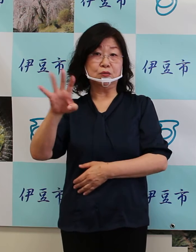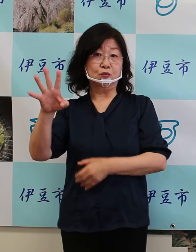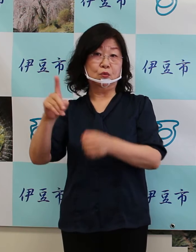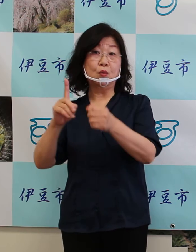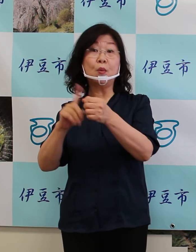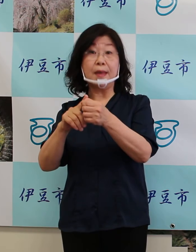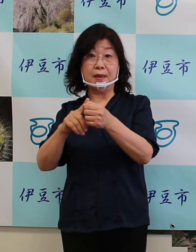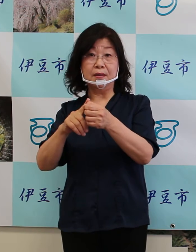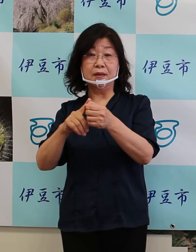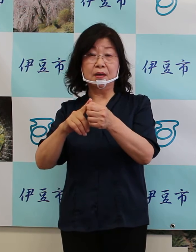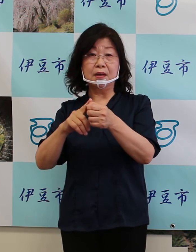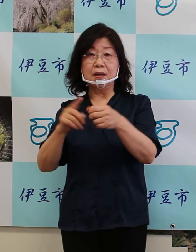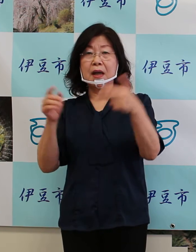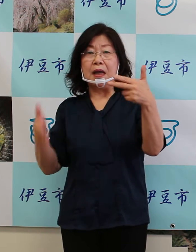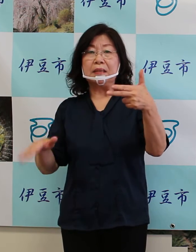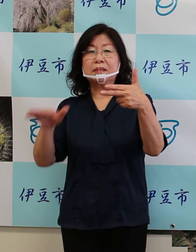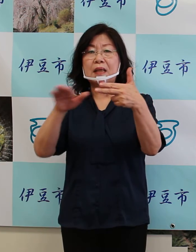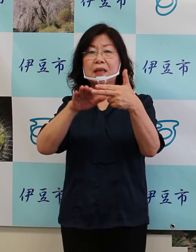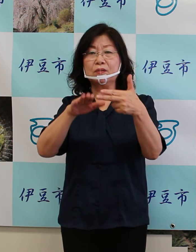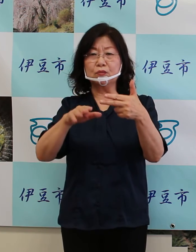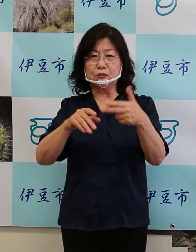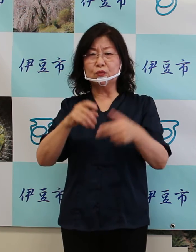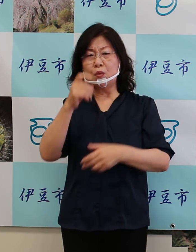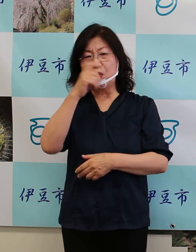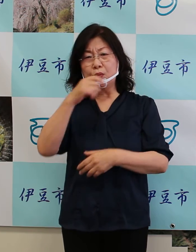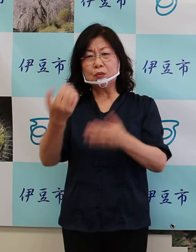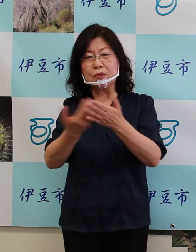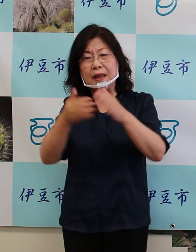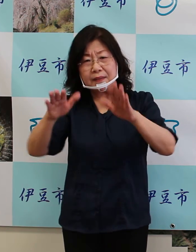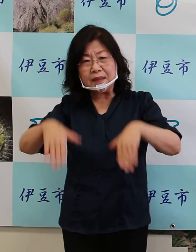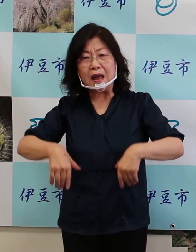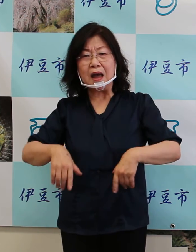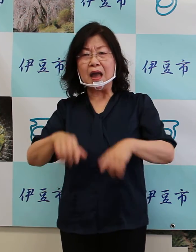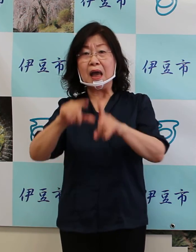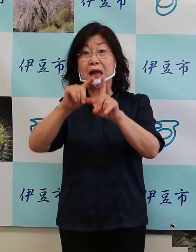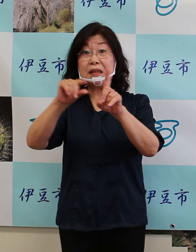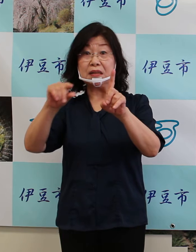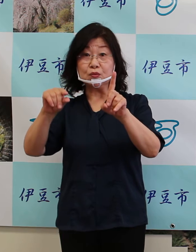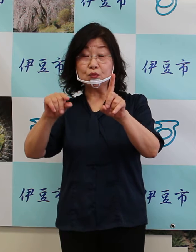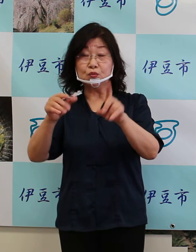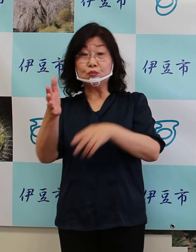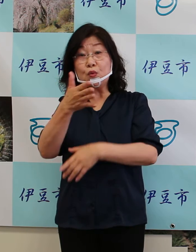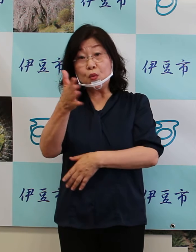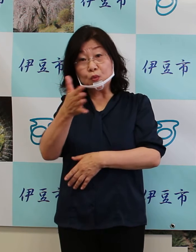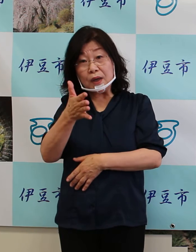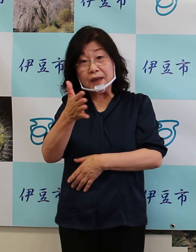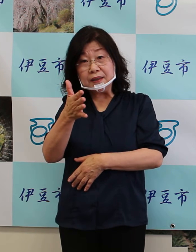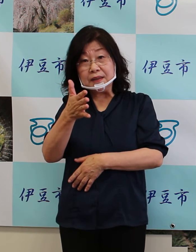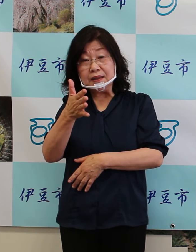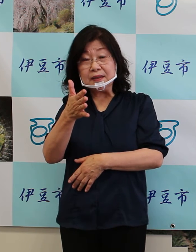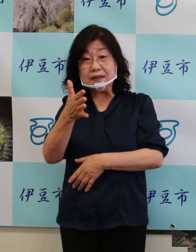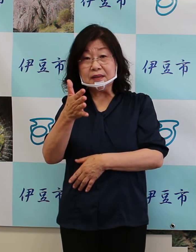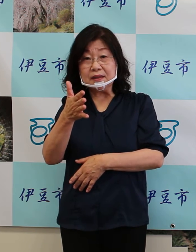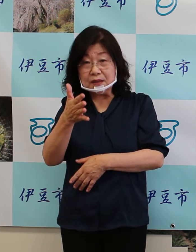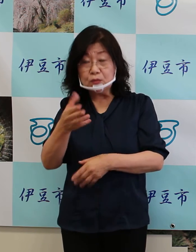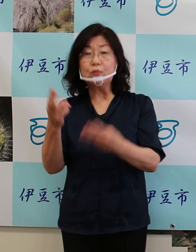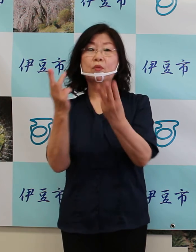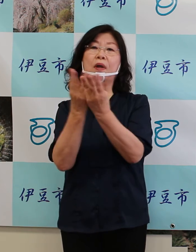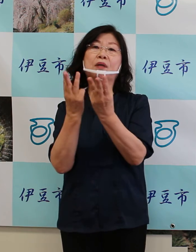施設の老朽化率、どんなに古いかという状況を示す指